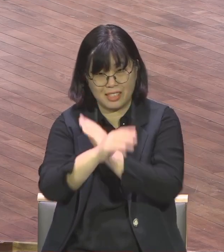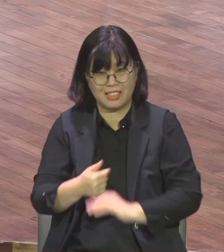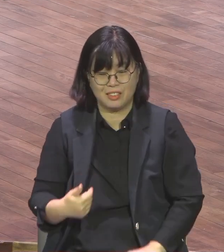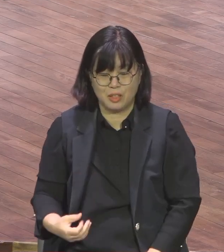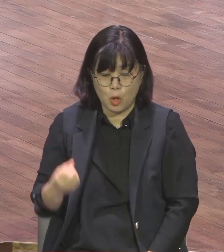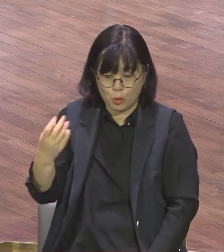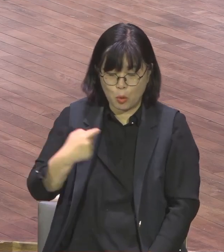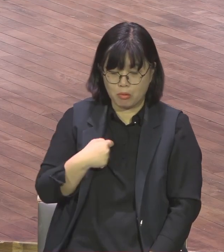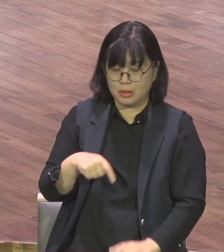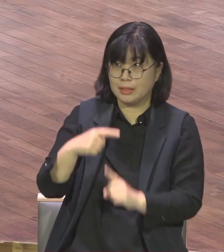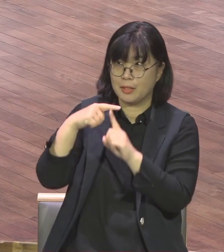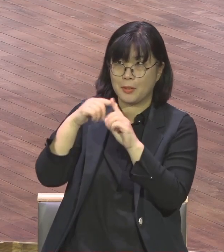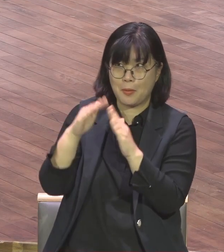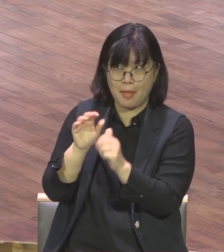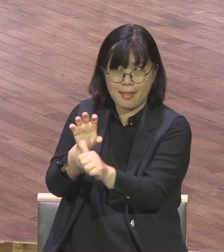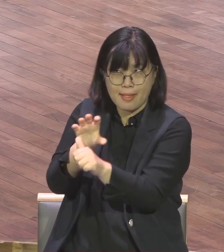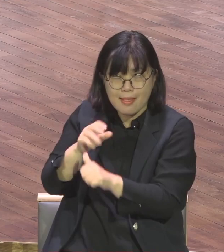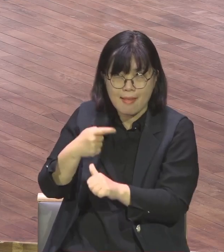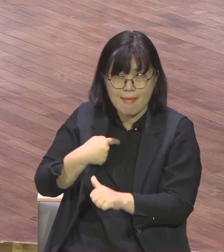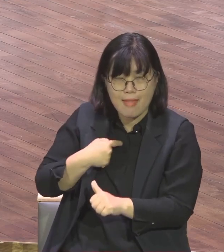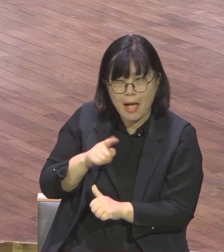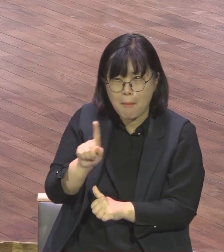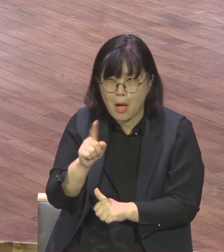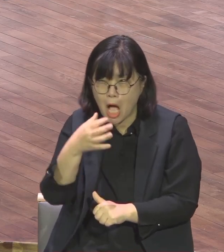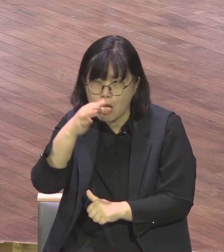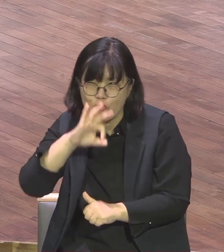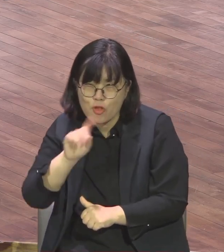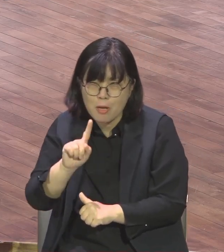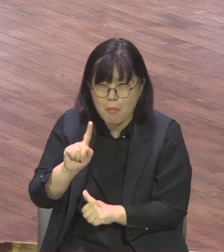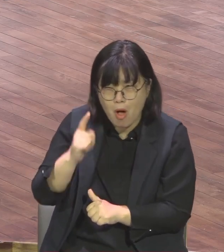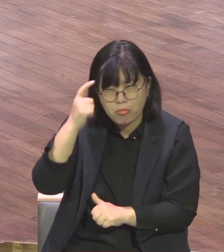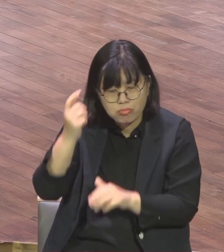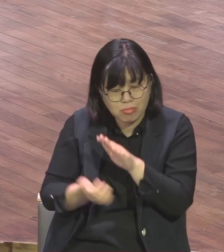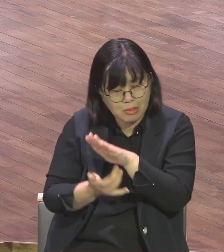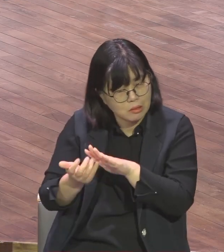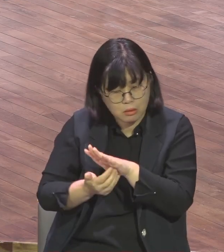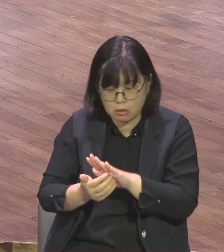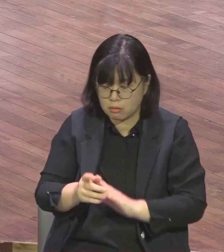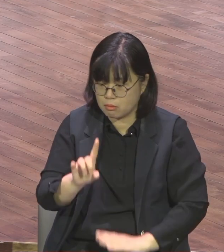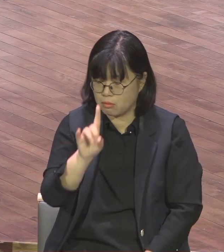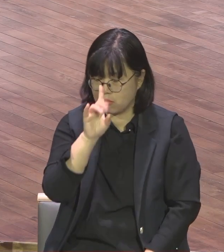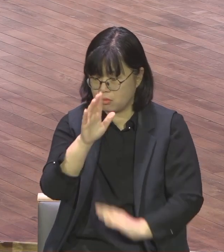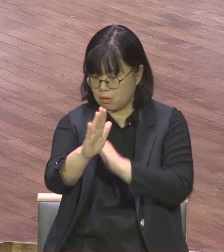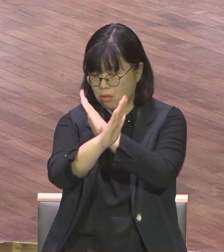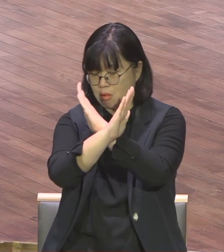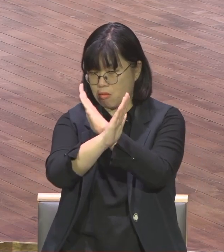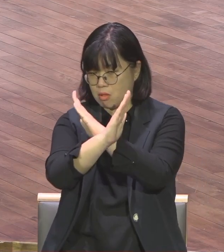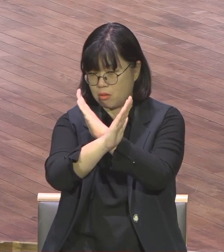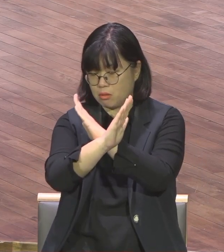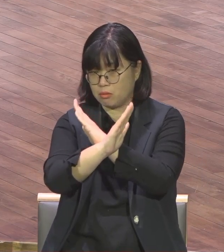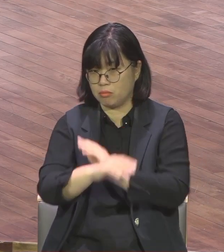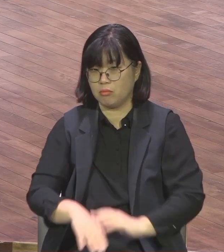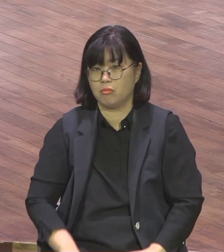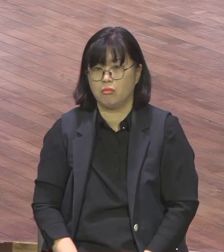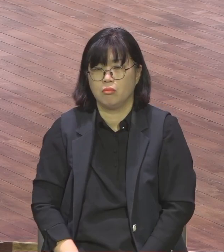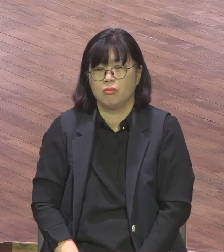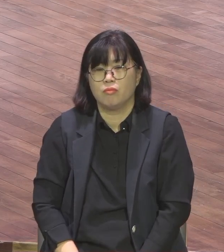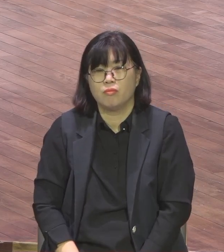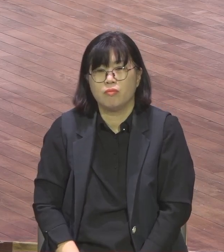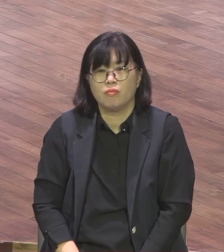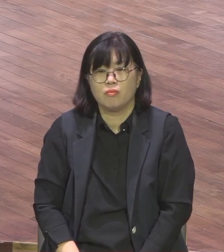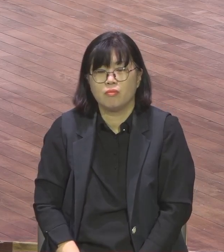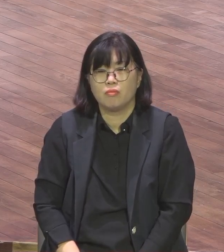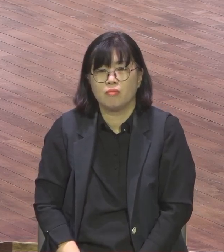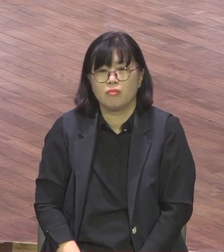또 벌어먹어야 되겠다. 그 자체가 성령 사람 아니에요. 아시겠어요? 그러니까 여러분 교회